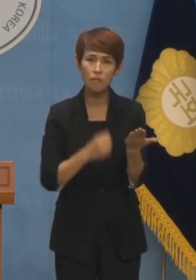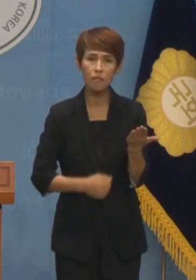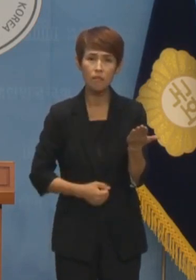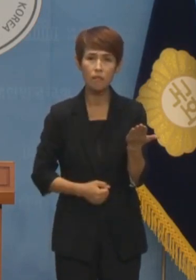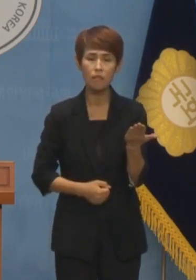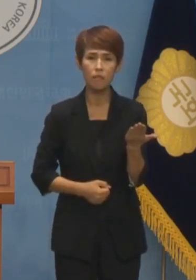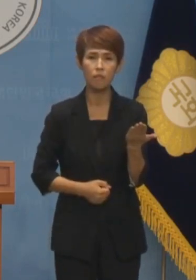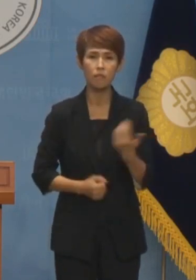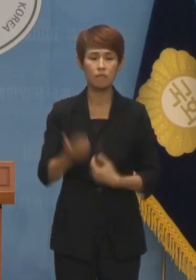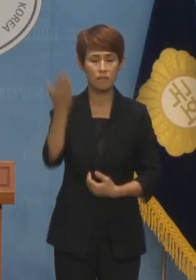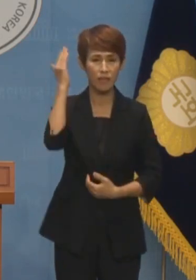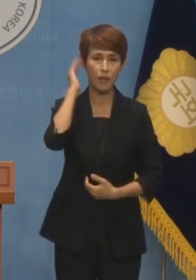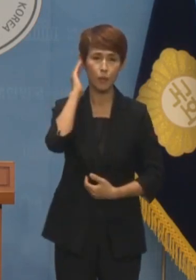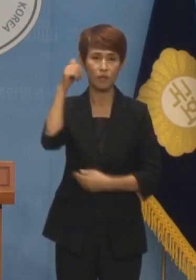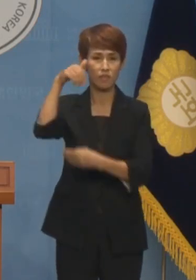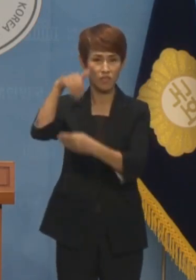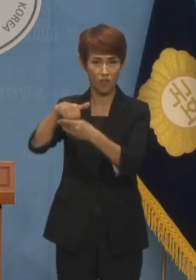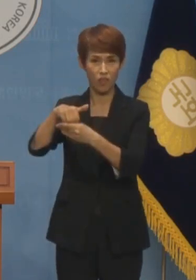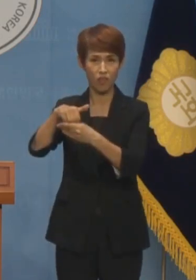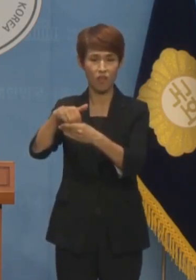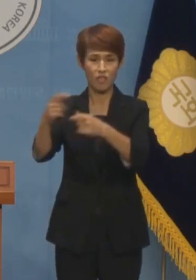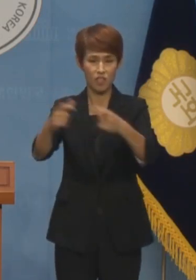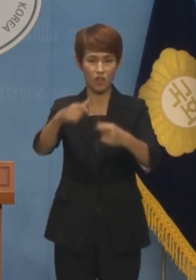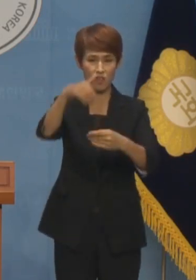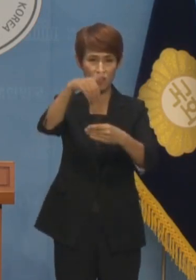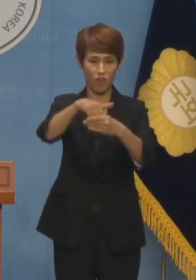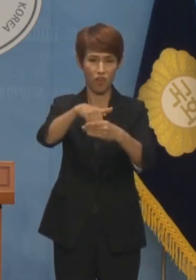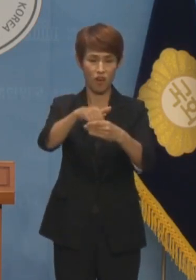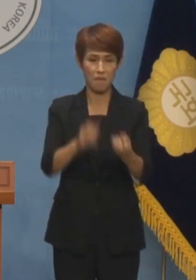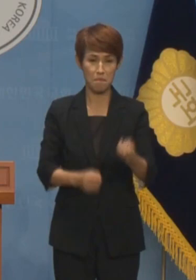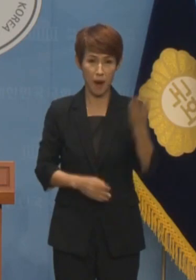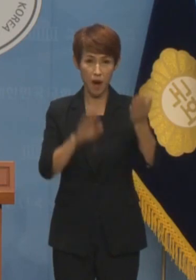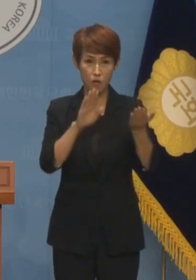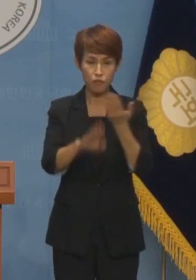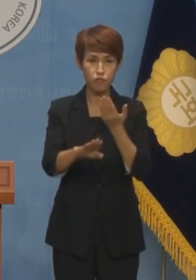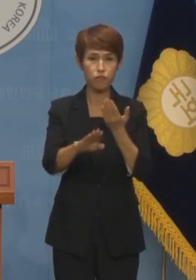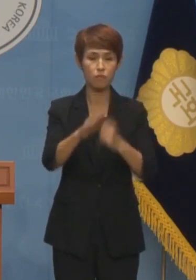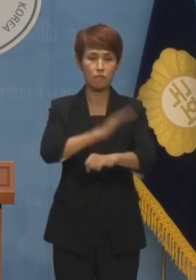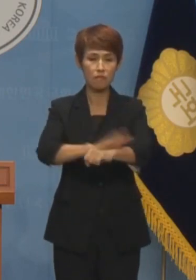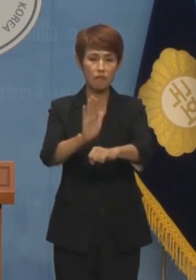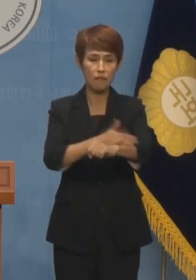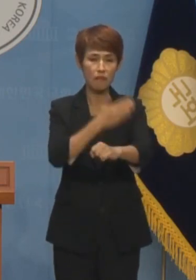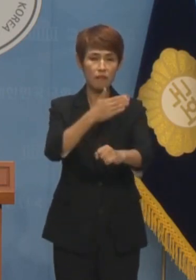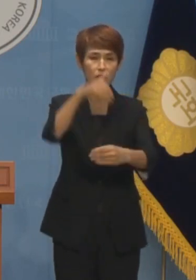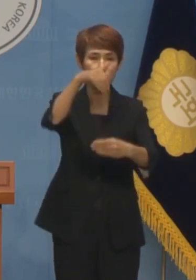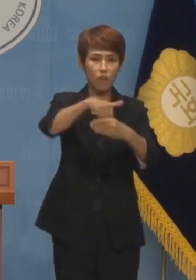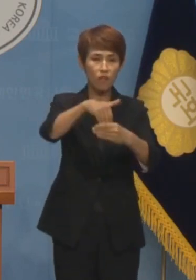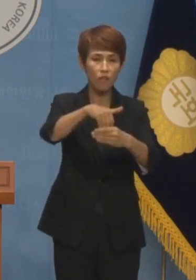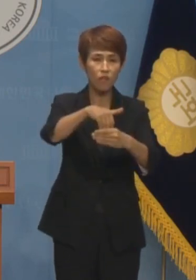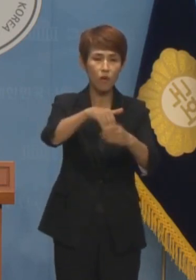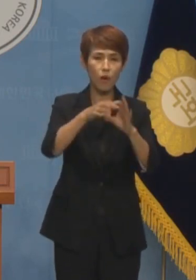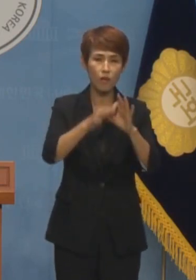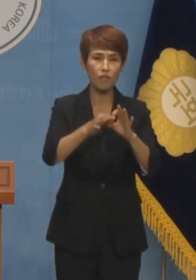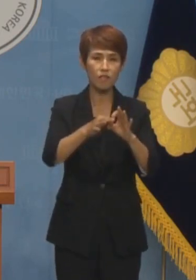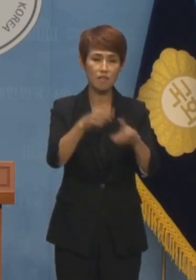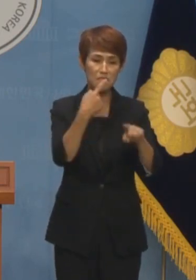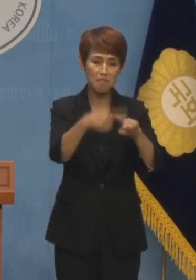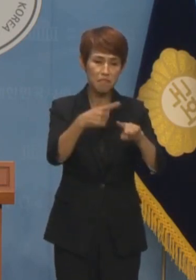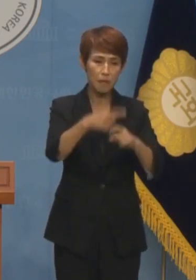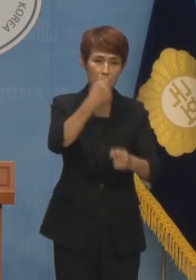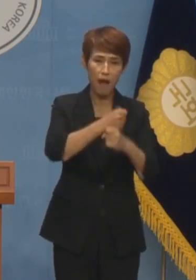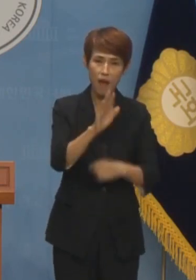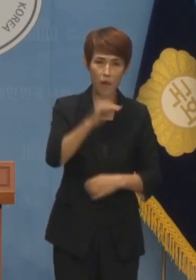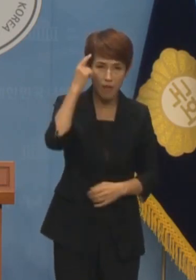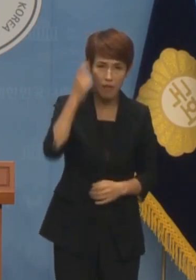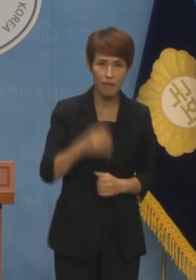그렇다면 지난 대선과 지선의 승리 후 백서 발간은 왜 조용히 지나갔습니까? 그